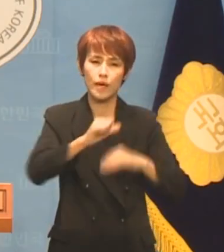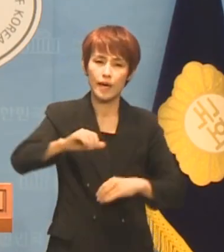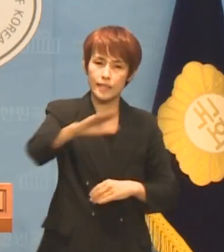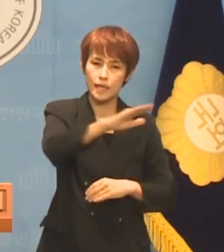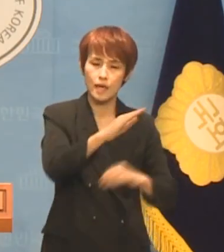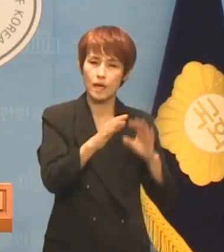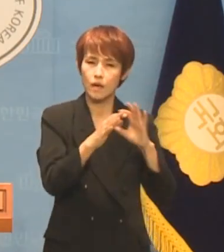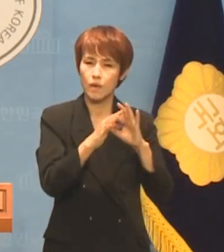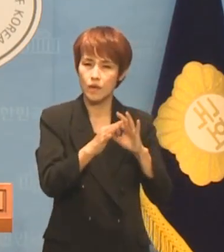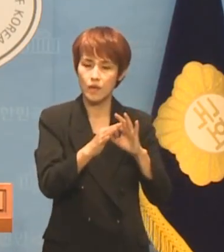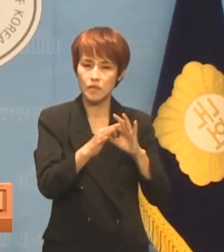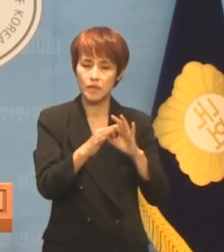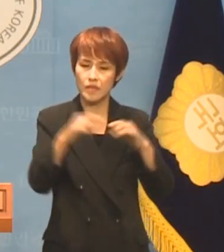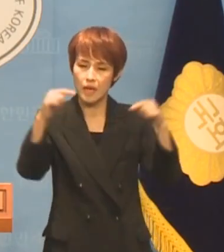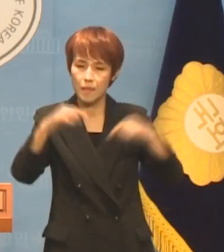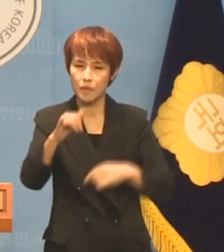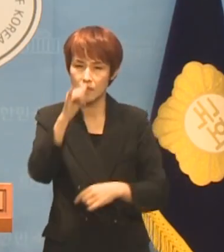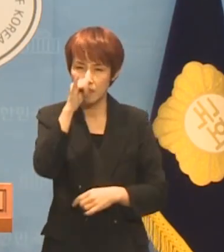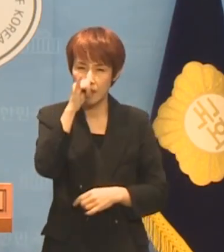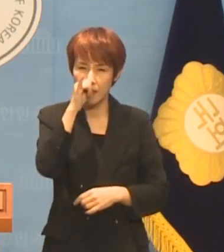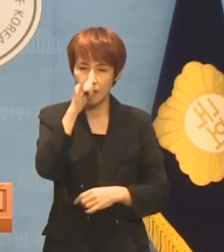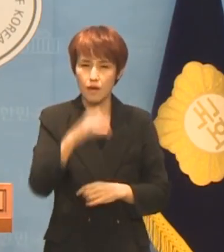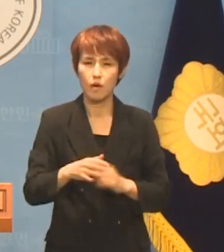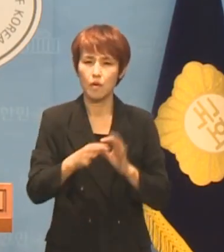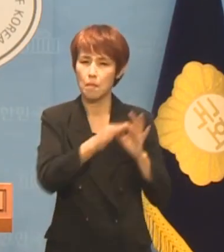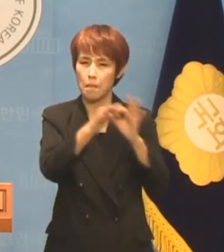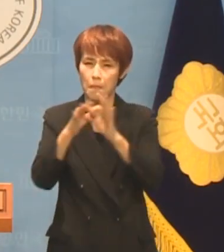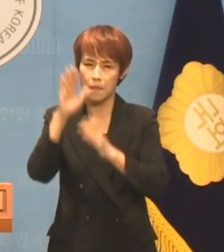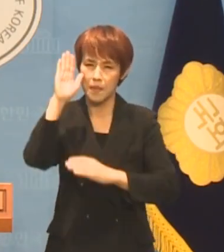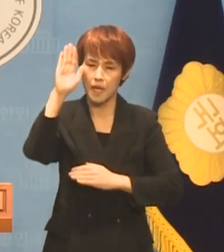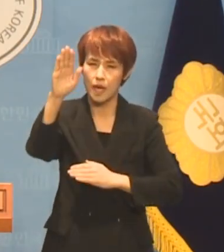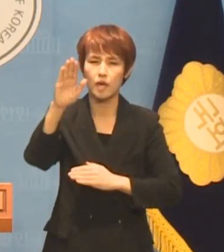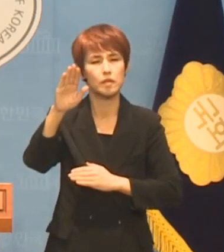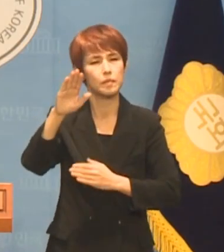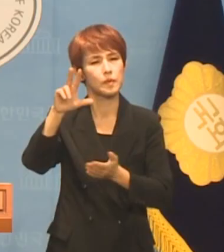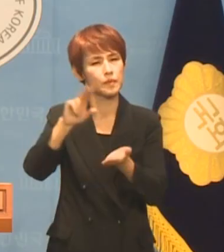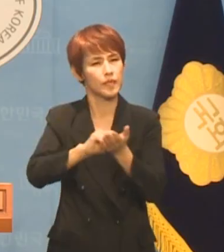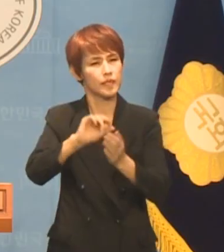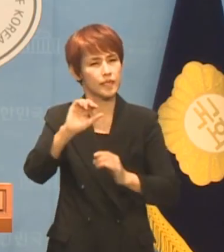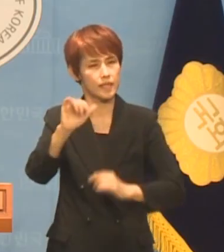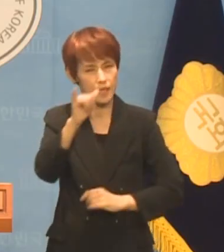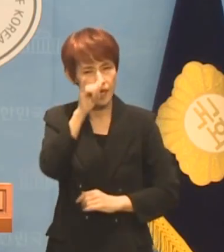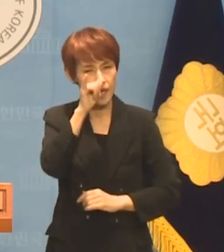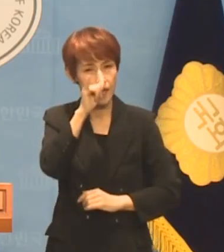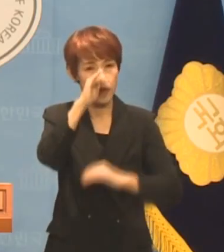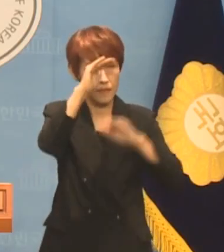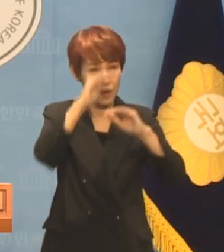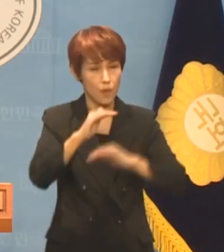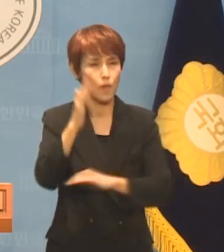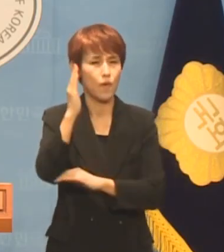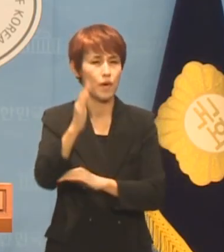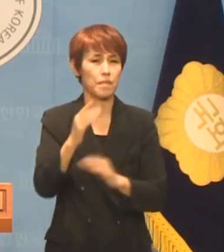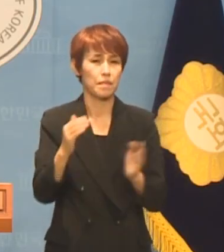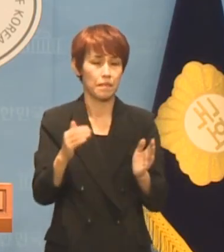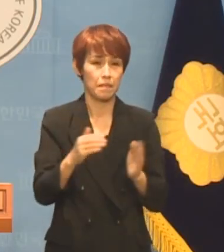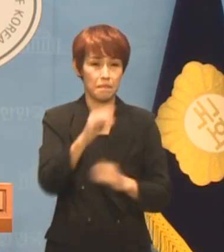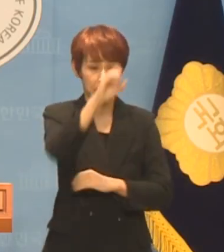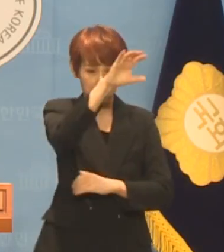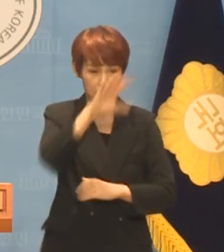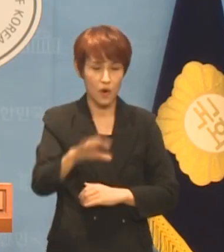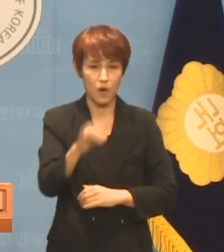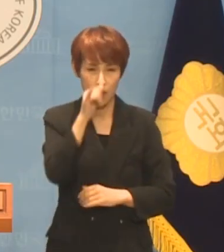있다라며 이런 요인들이 합쳐지면 동맹의 미래에 매우 나쁜 징조가 될 것이라는 발언을 빌려온 바 있습니다. 그러나